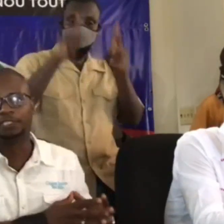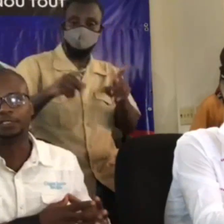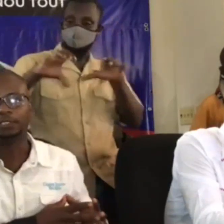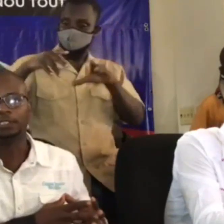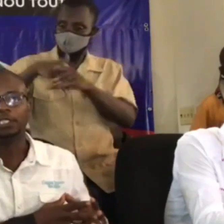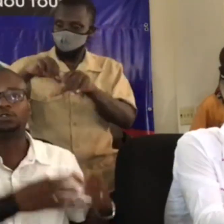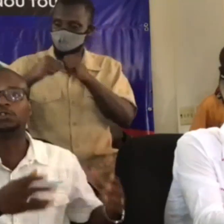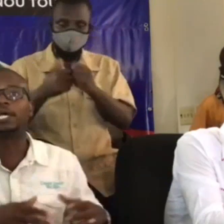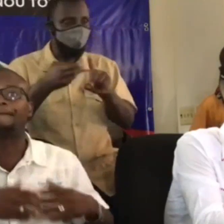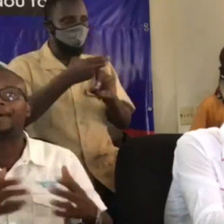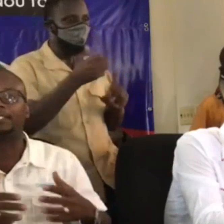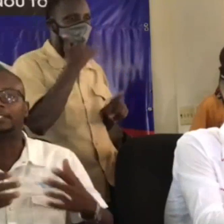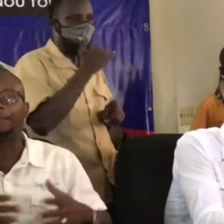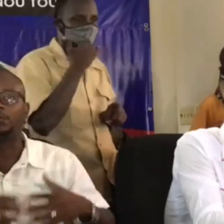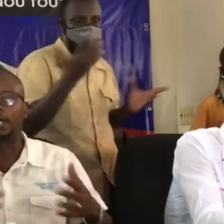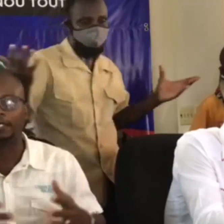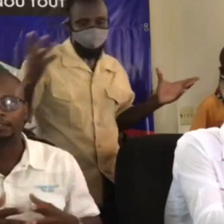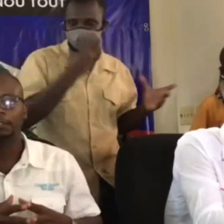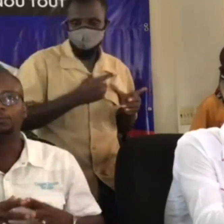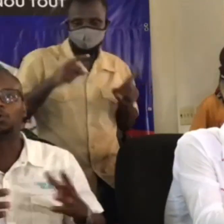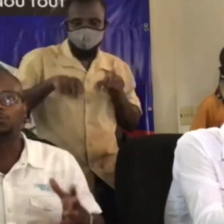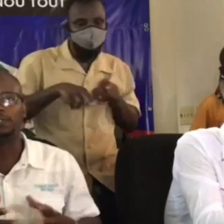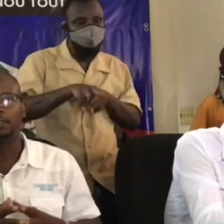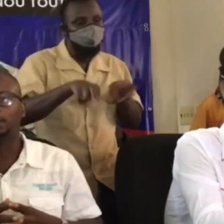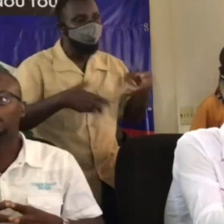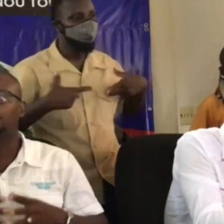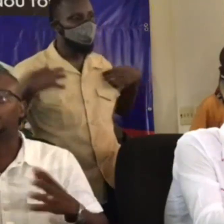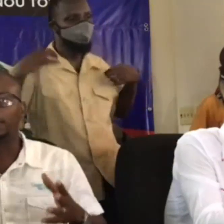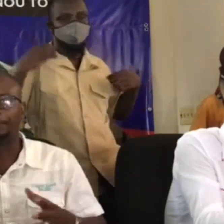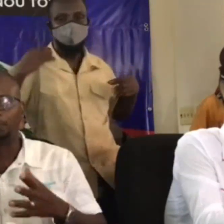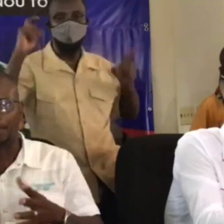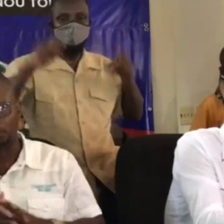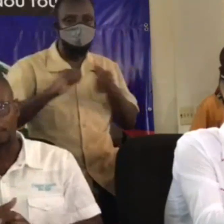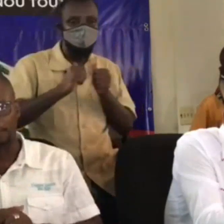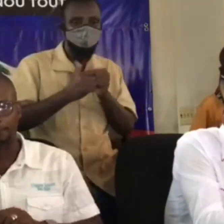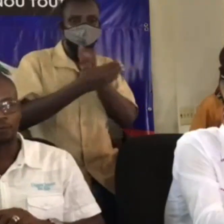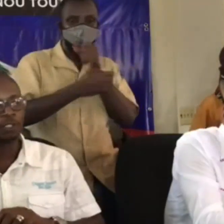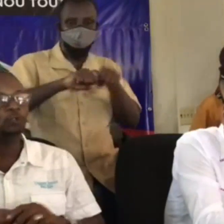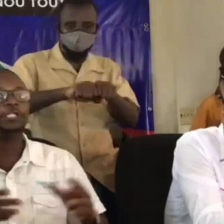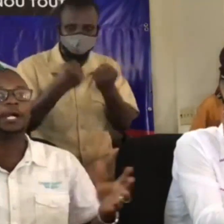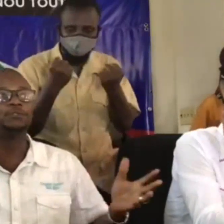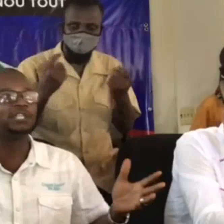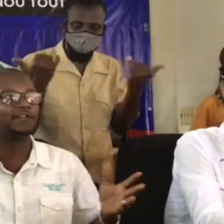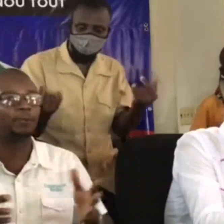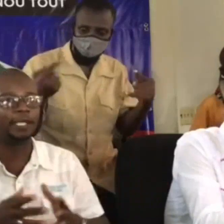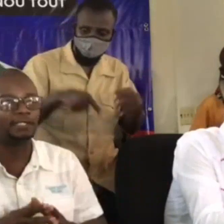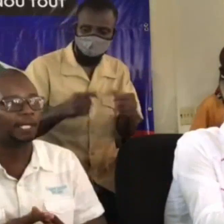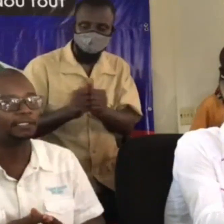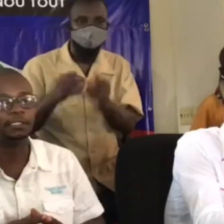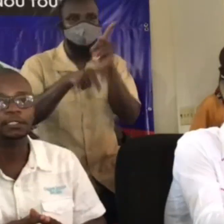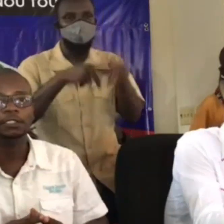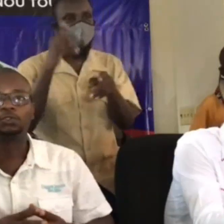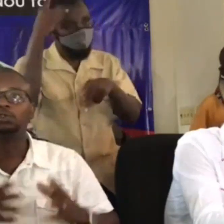7 février 2021. Et je dis à la baille kidnappé au Jaret pour continuer et bien kidnapper la population haïtienne. Nous venons là pour nous dire avec le peuple